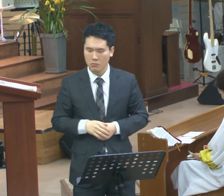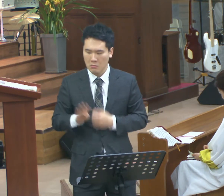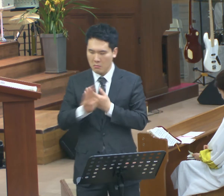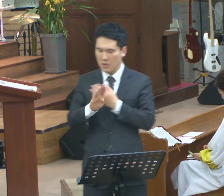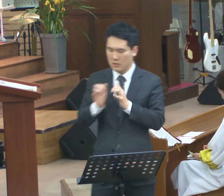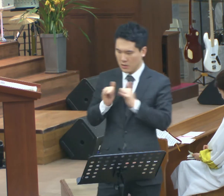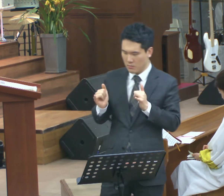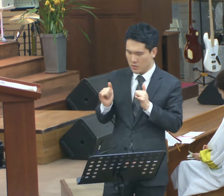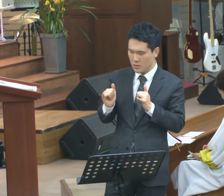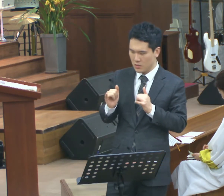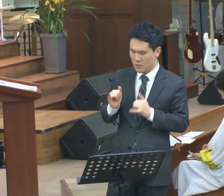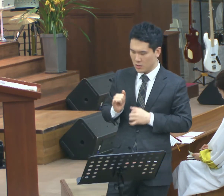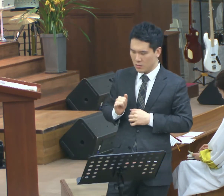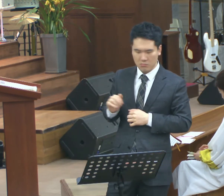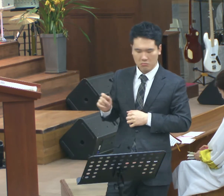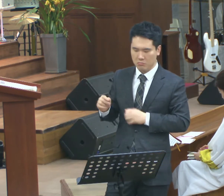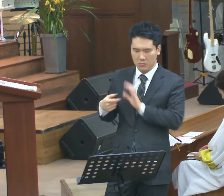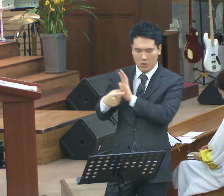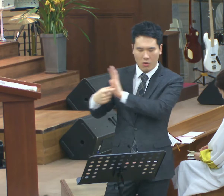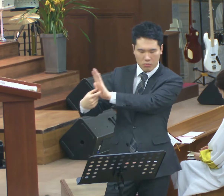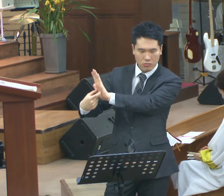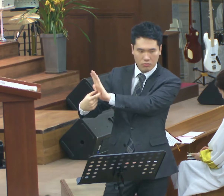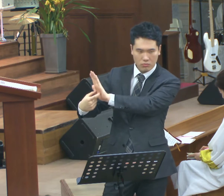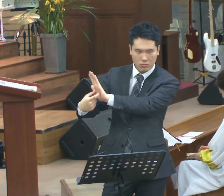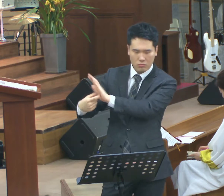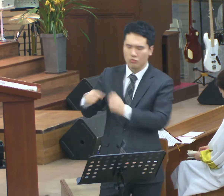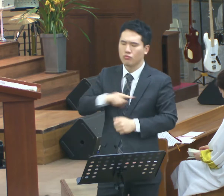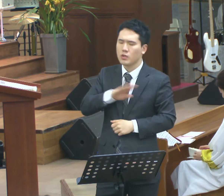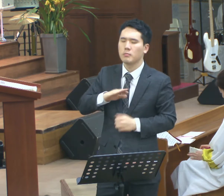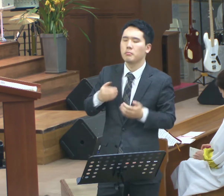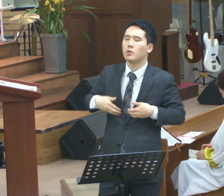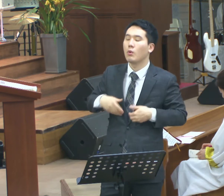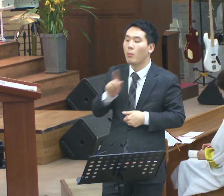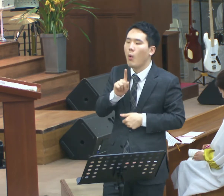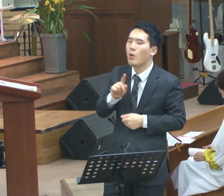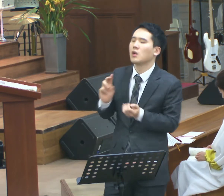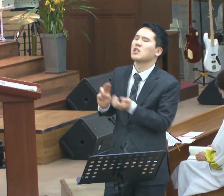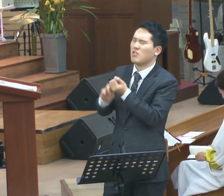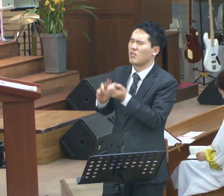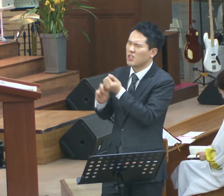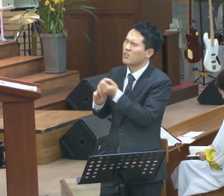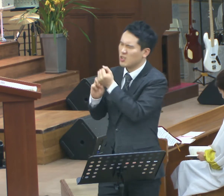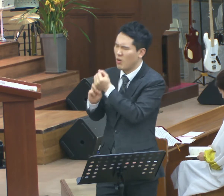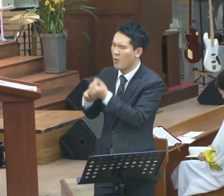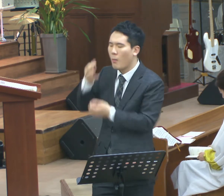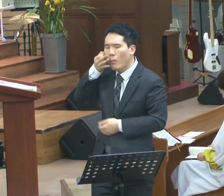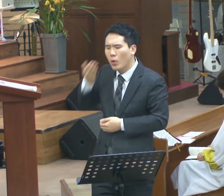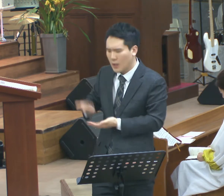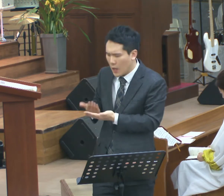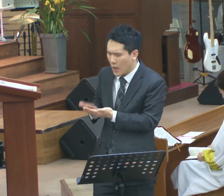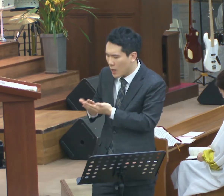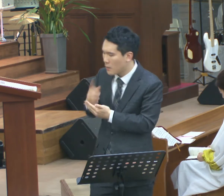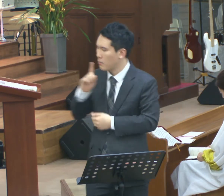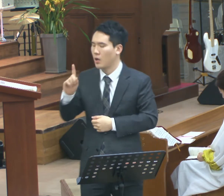보고 예수가 필요하다. 그렇다면 더 이상 이 장소에 연연해서는 안 되겠다. 나는 산으로, 제자들은